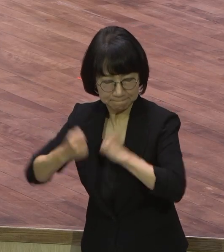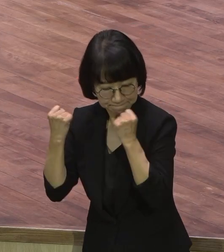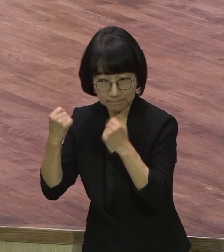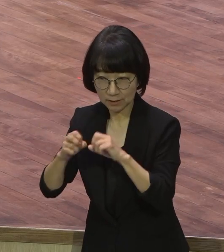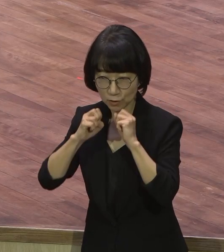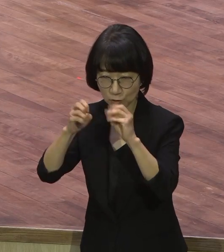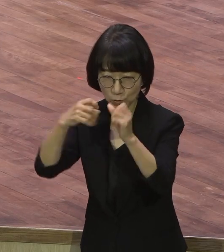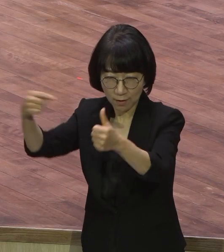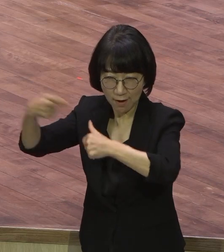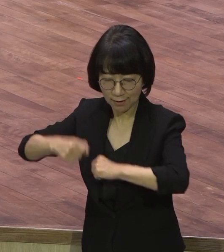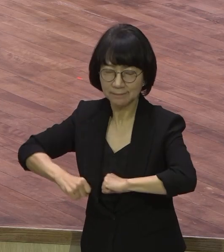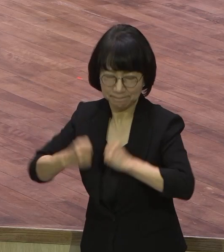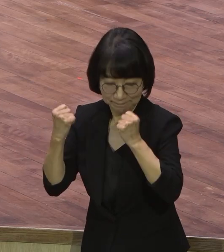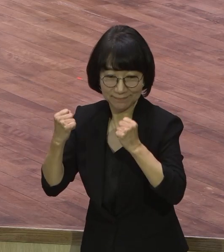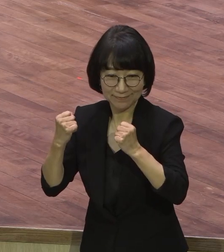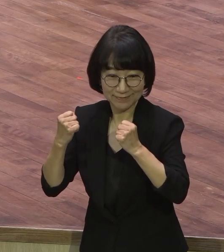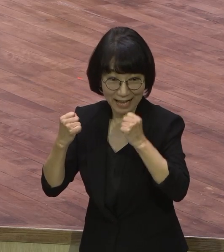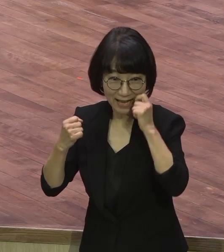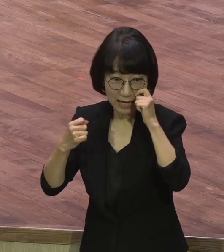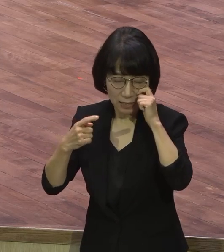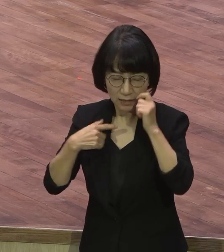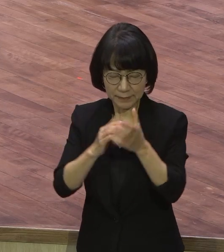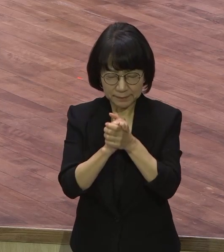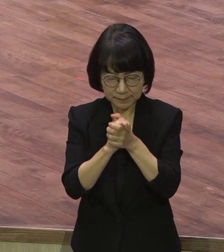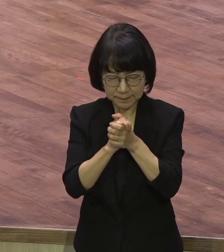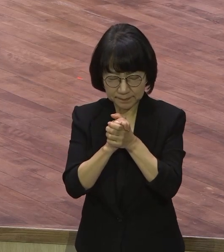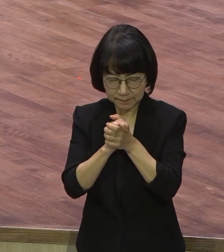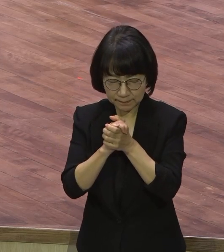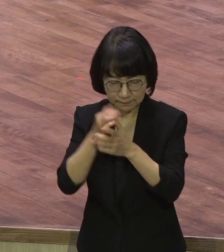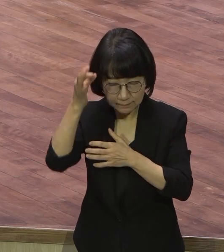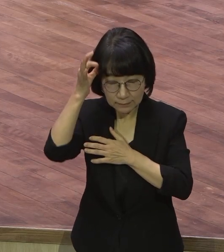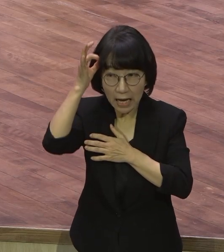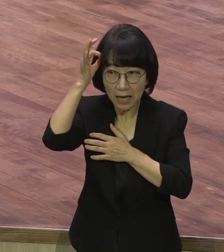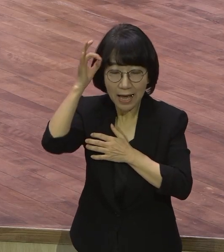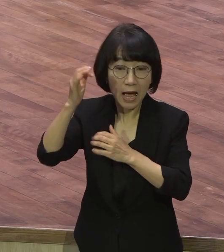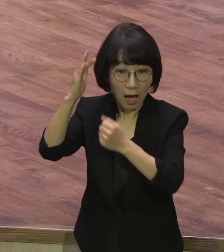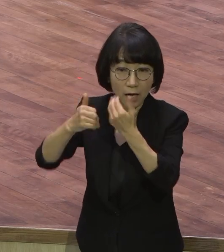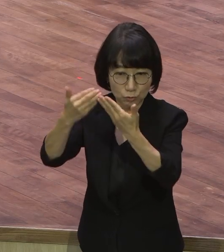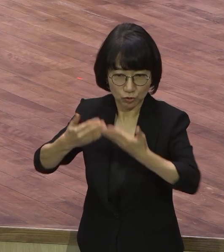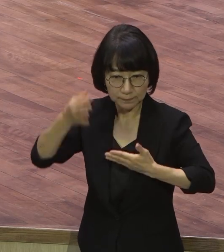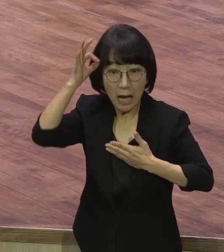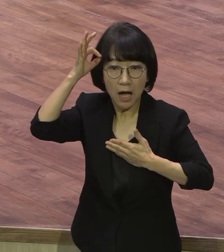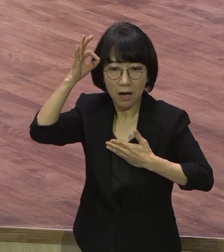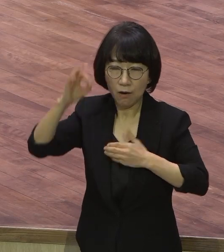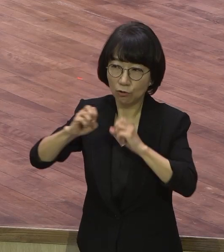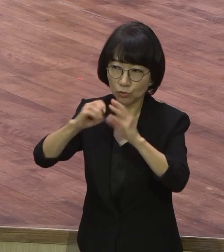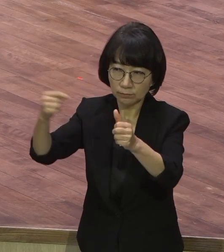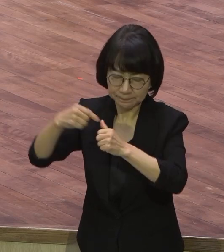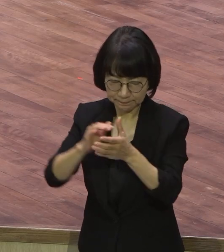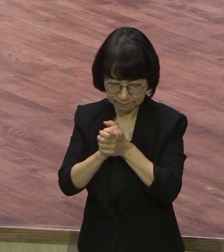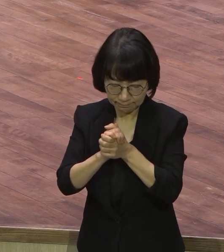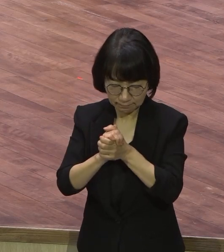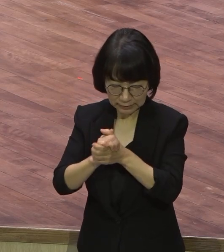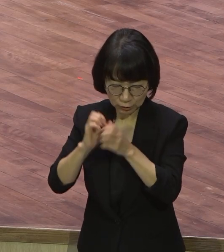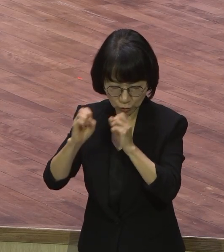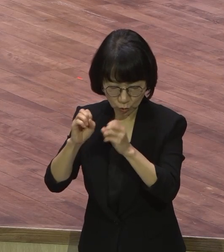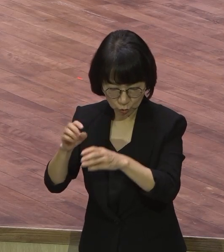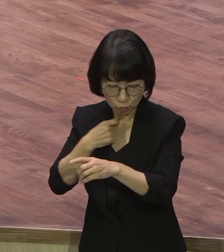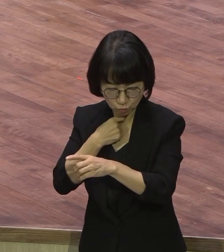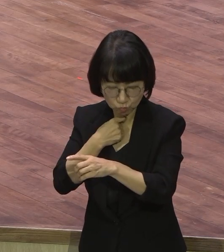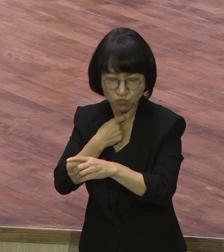깨닫고 깨달음이지요 무슨 음성이 언제 야야야야 그럽니까 딱 오는 거 영광 그러면 바로